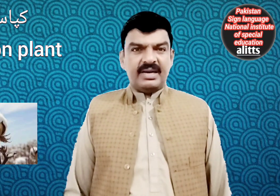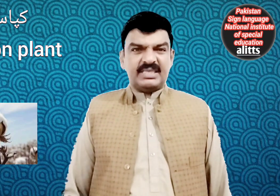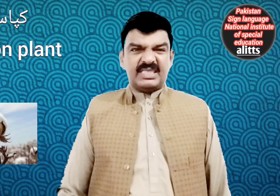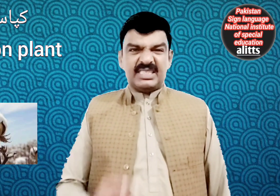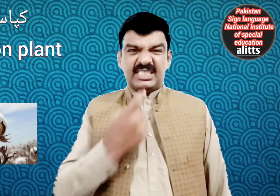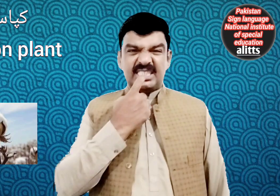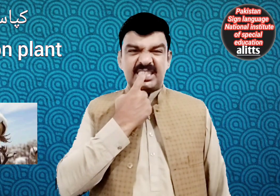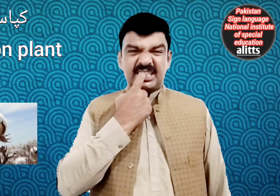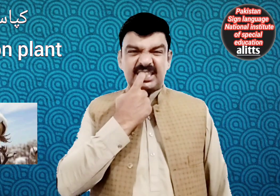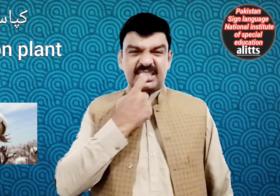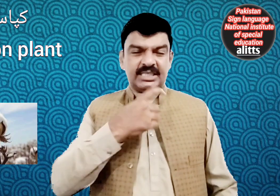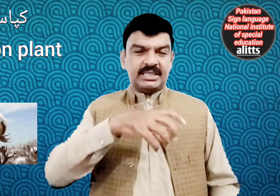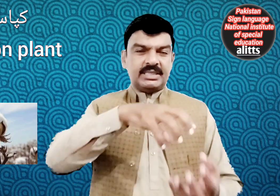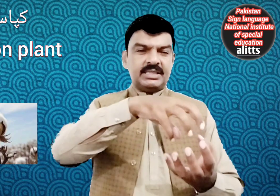कपास।